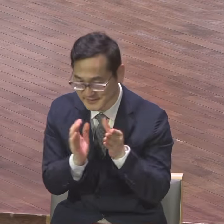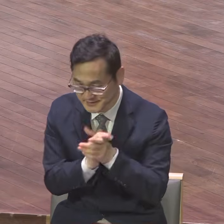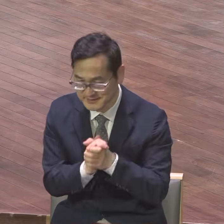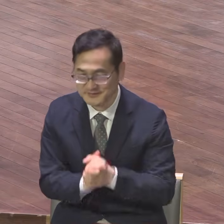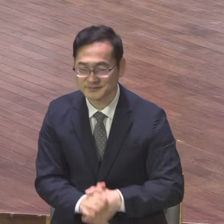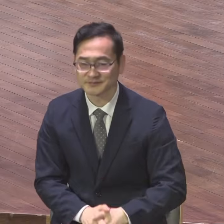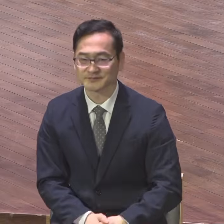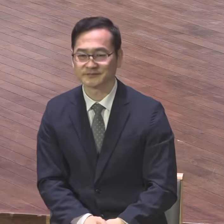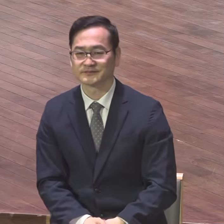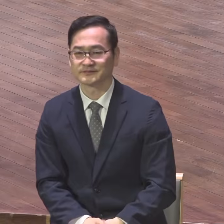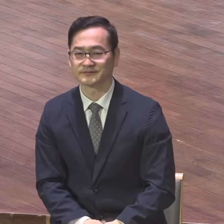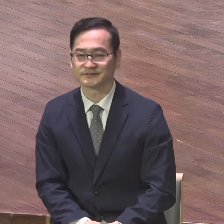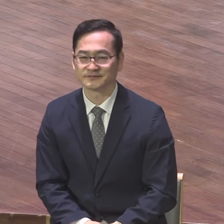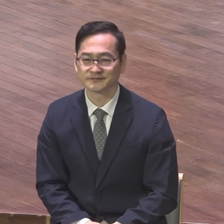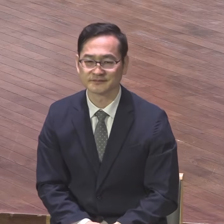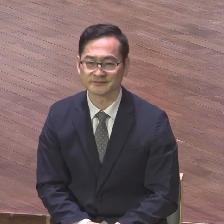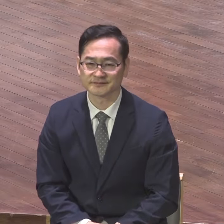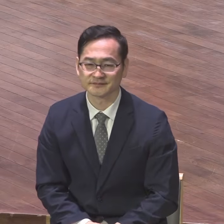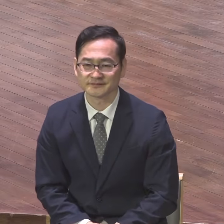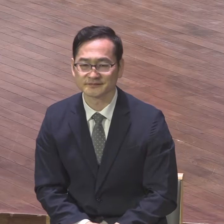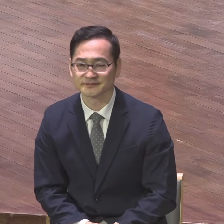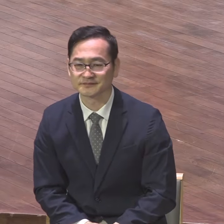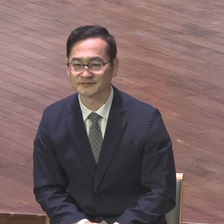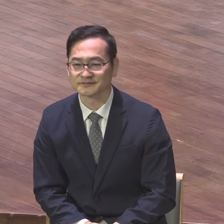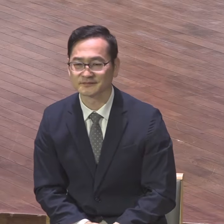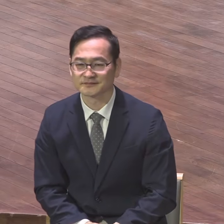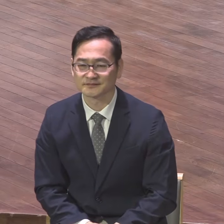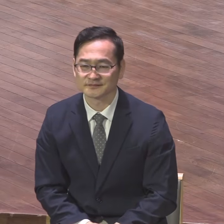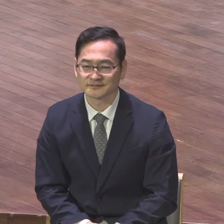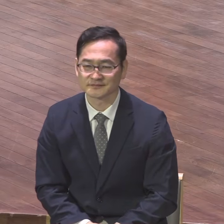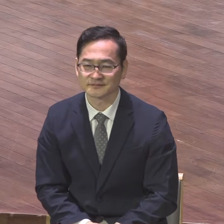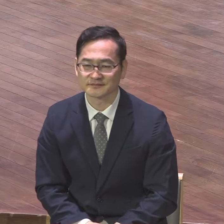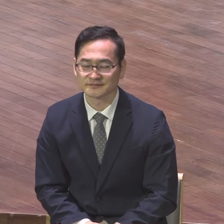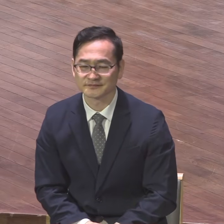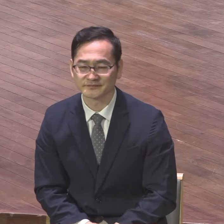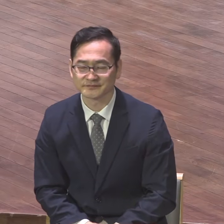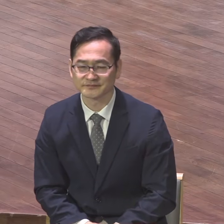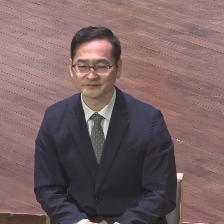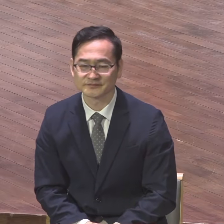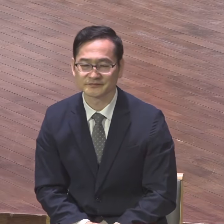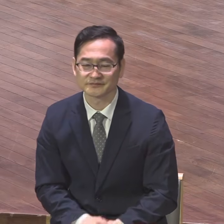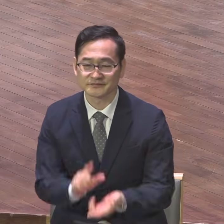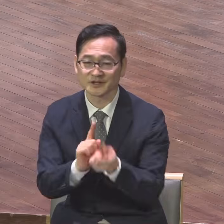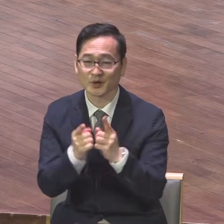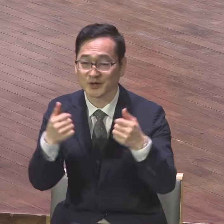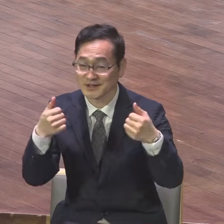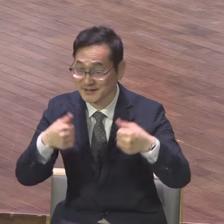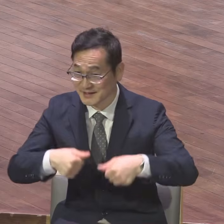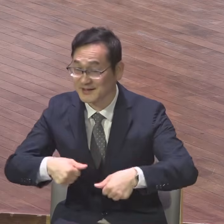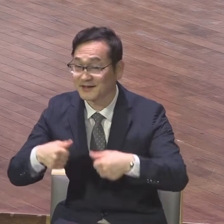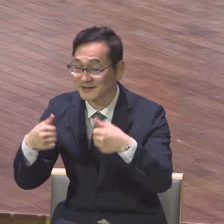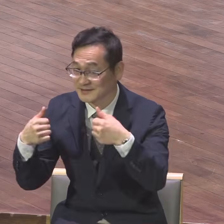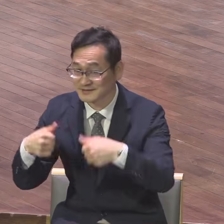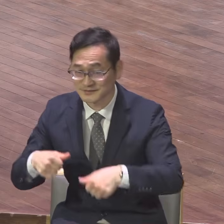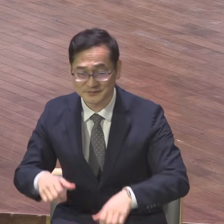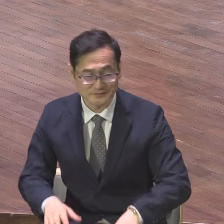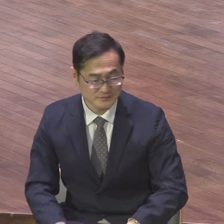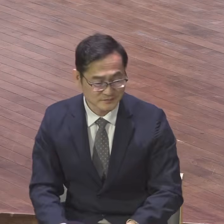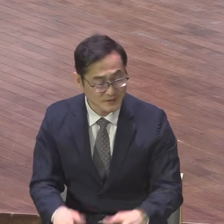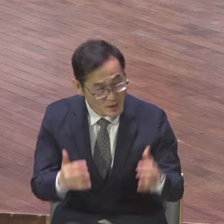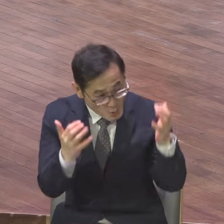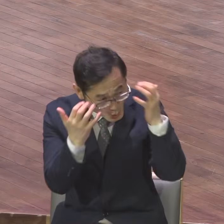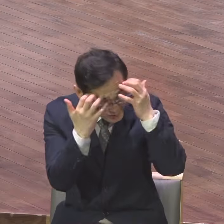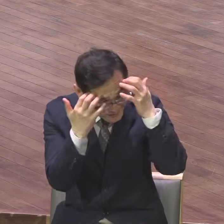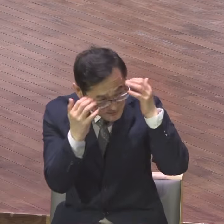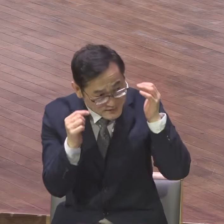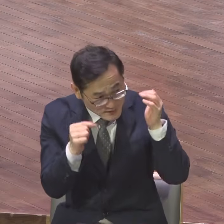아들이십니다. 아멘. 우리 해외 성도들 또 우리 지역에 있는 지교회 성도들 같이 서로 다 인사합시다.